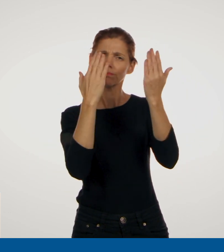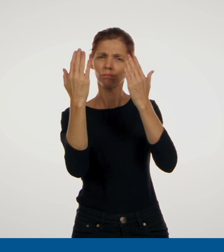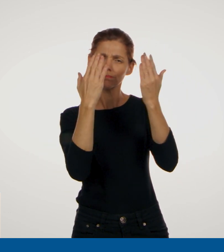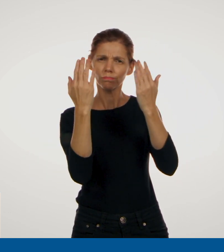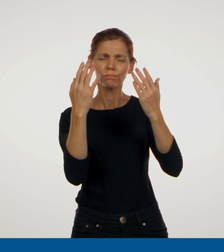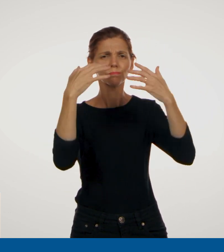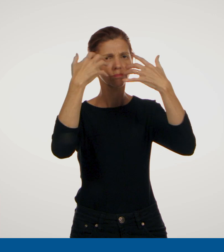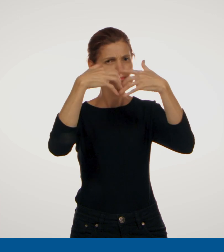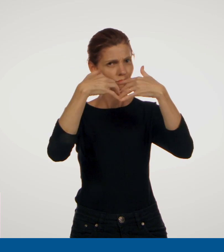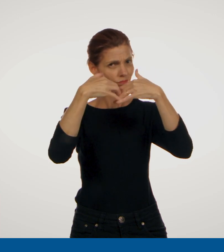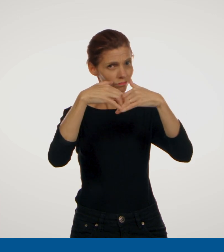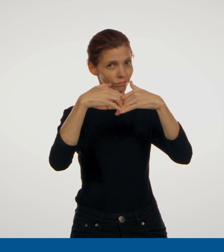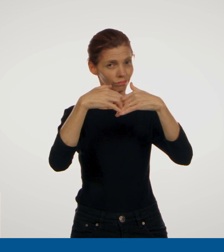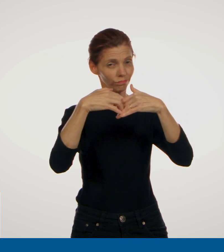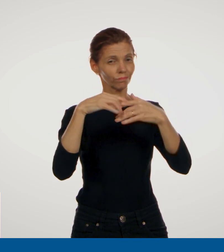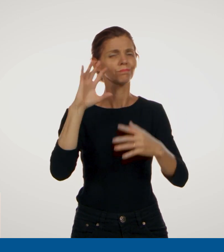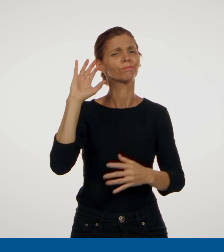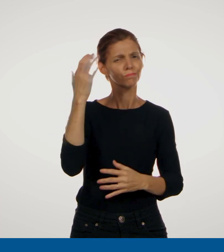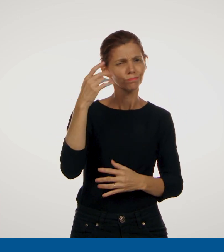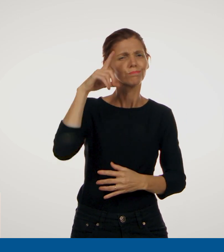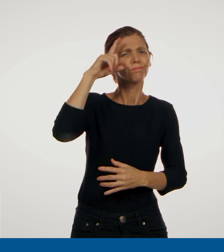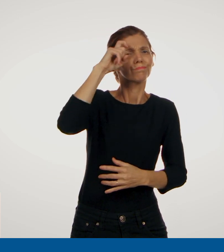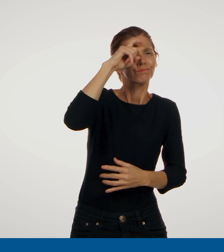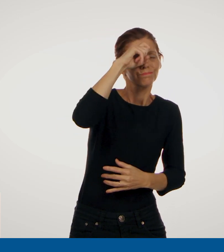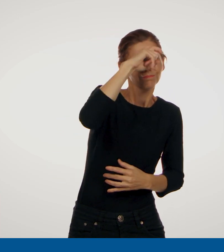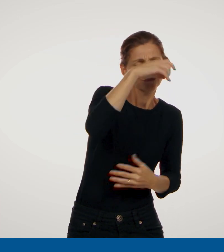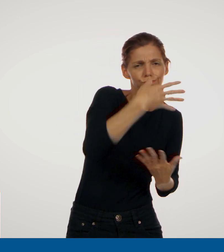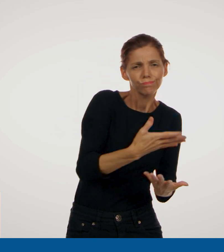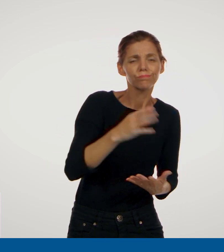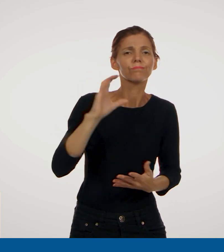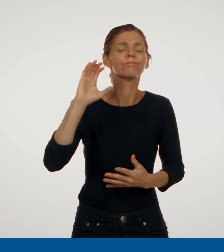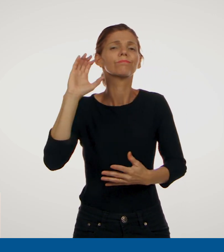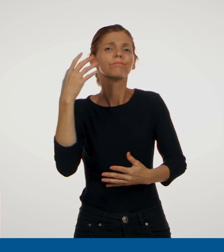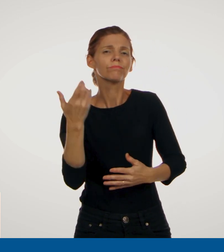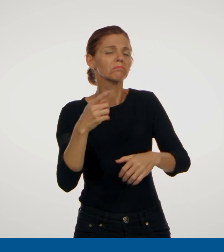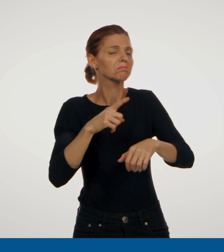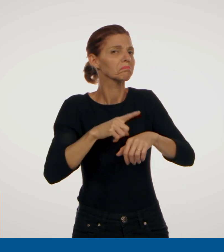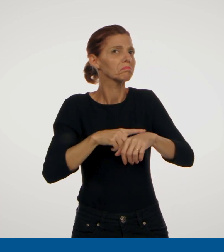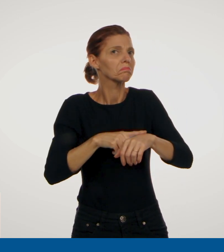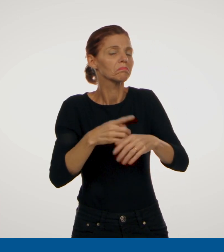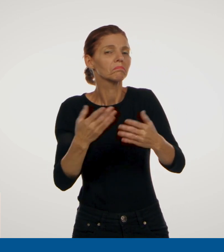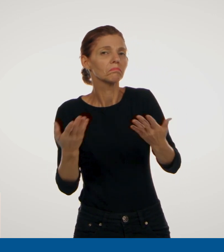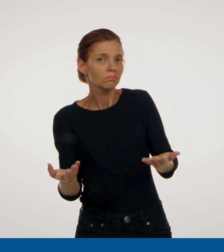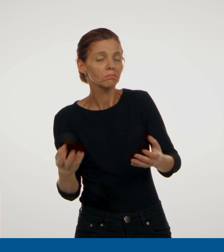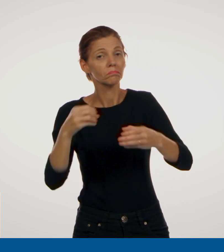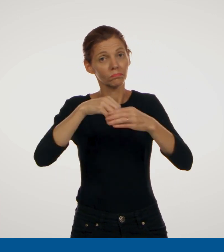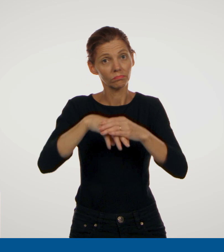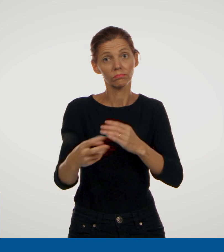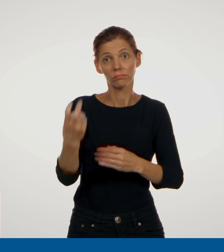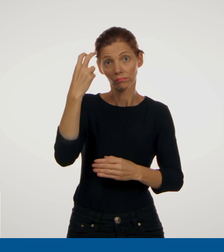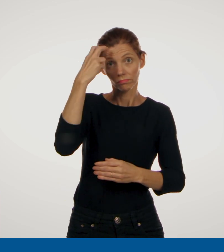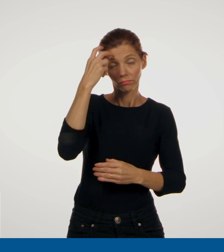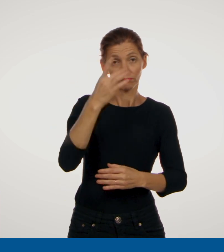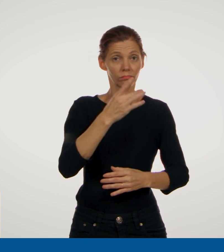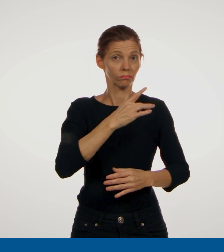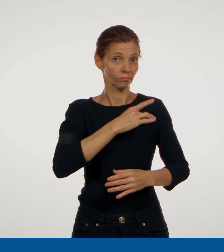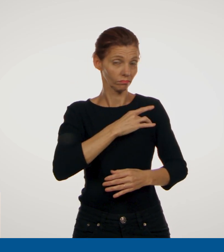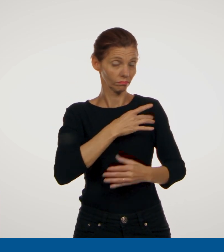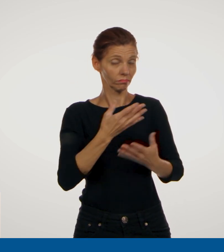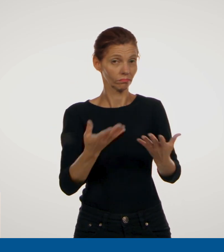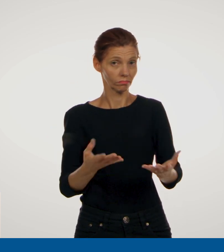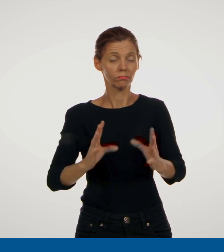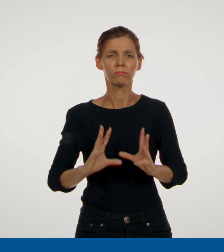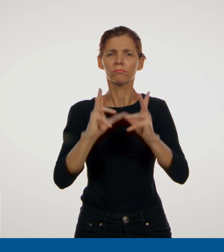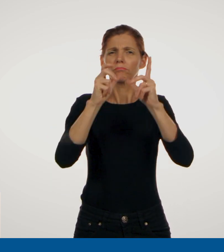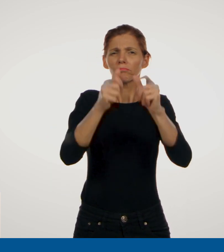psíquico e cerebral, sendo, portanto, um fenômeno bem complexo que ocorre em um determinado momento histórico e dentro de uma